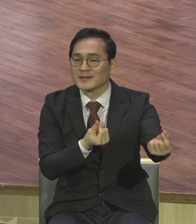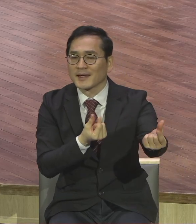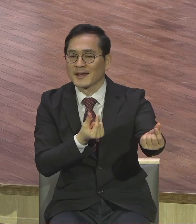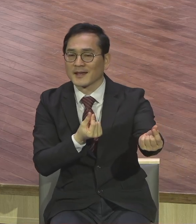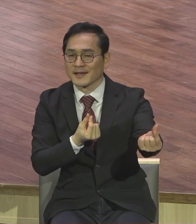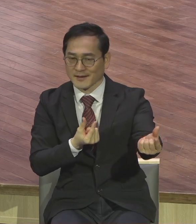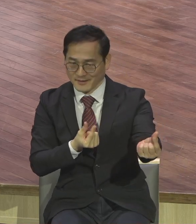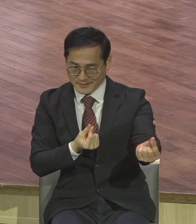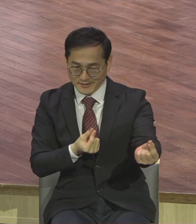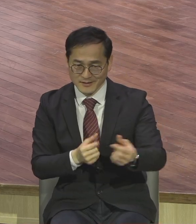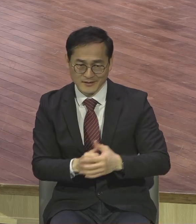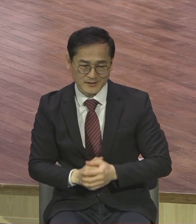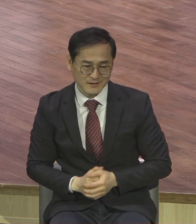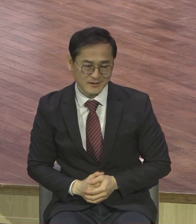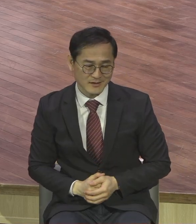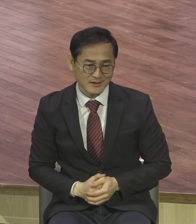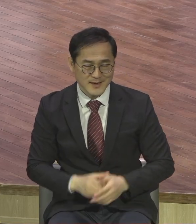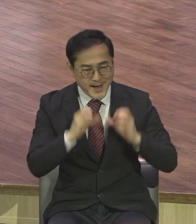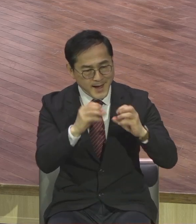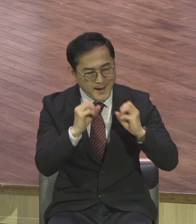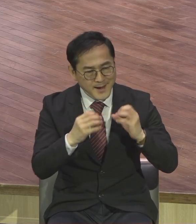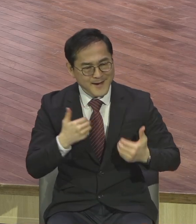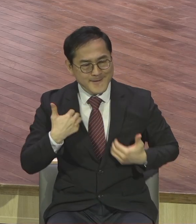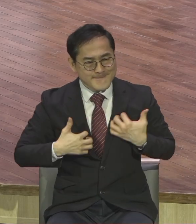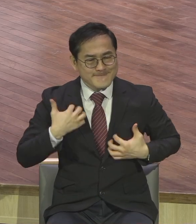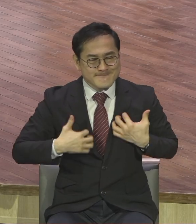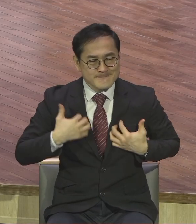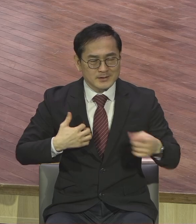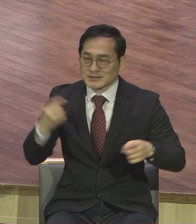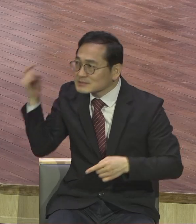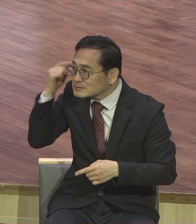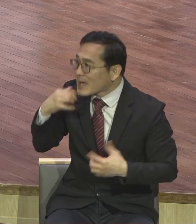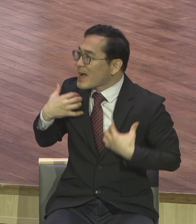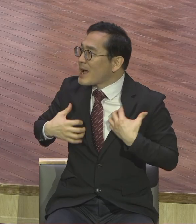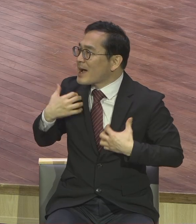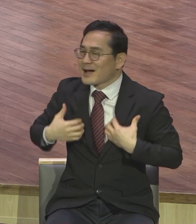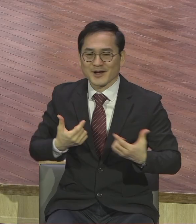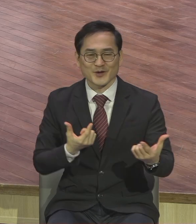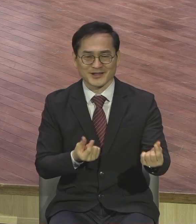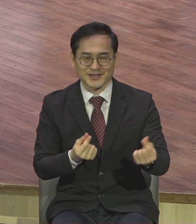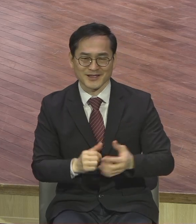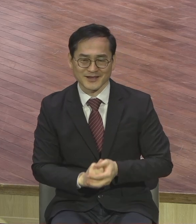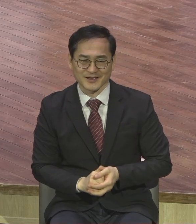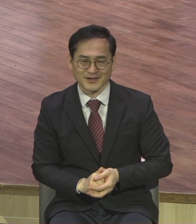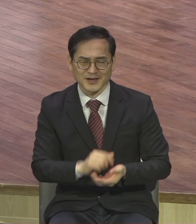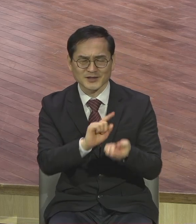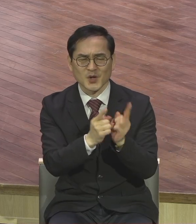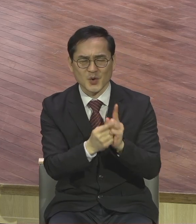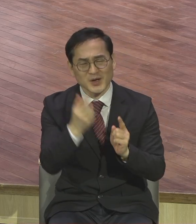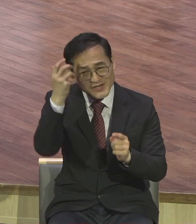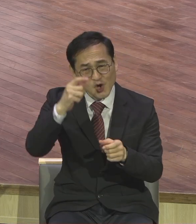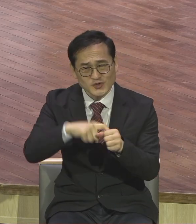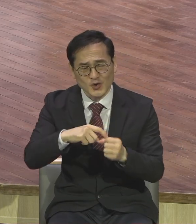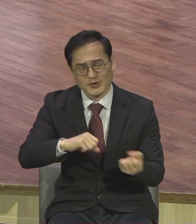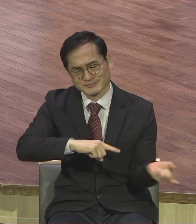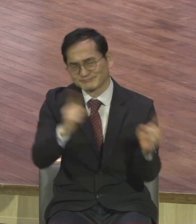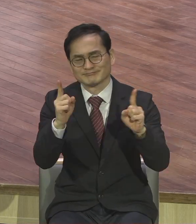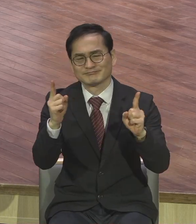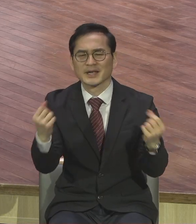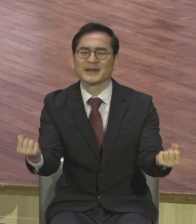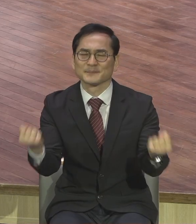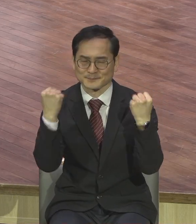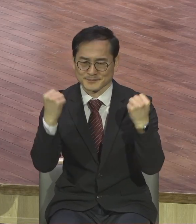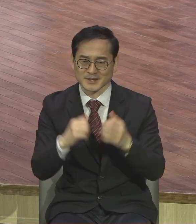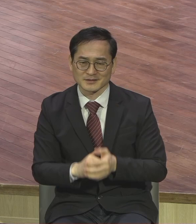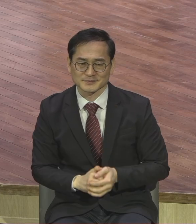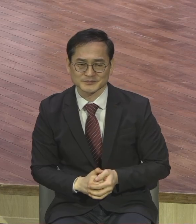충만하고 또 듣는 사람도 듣고 힘을 얻고 충만하고 아멘. 나 살고 너 살고 영적인 것은요